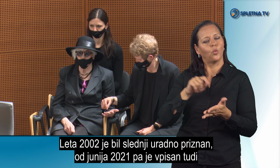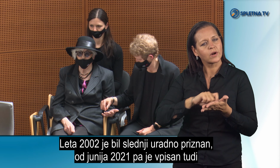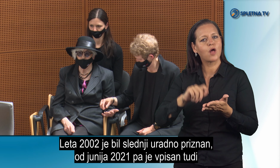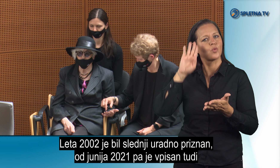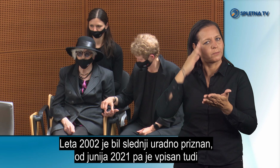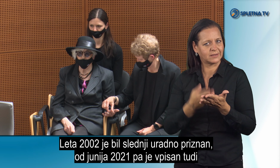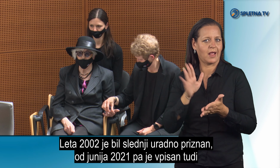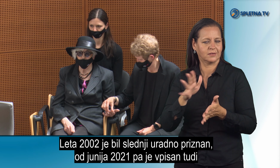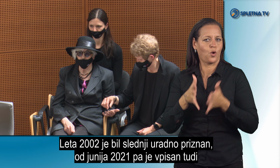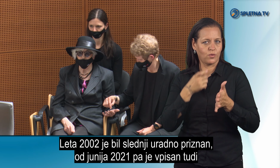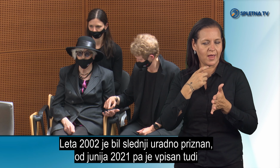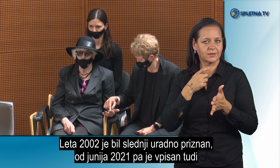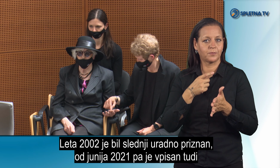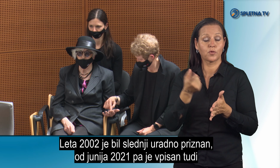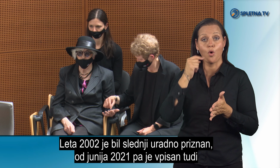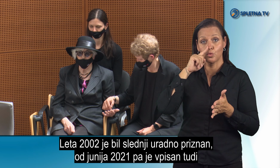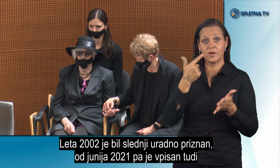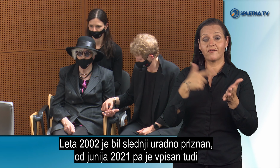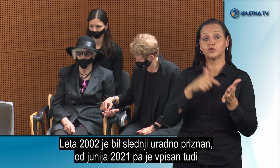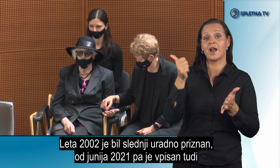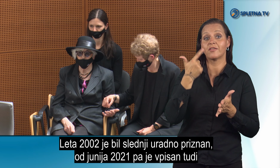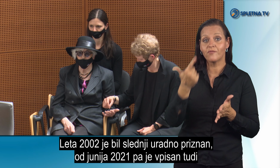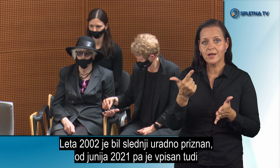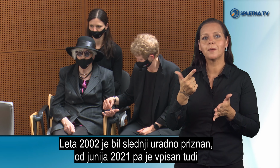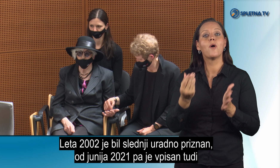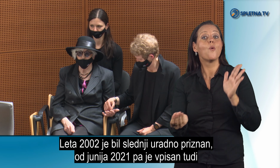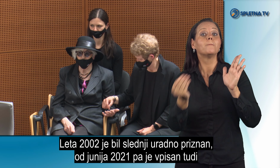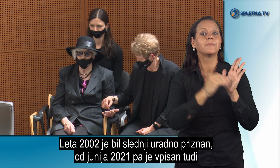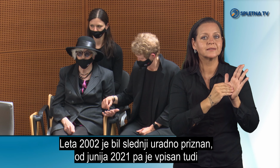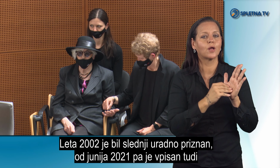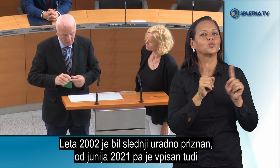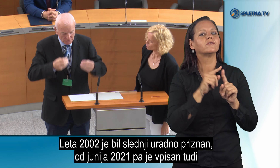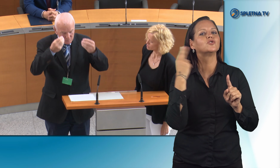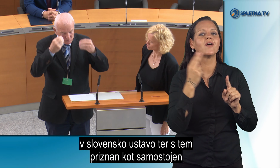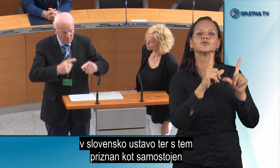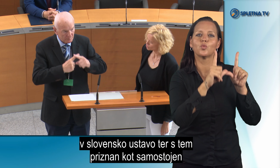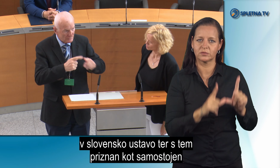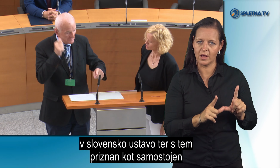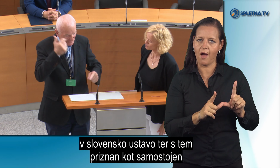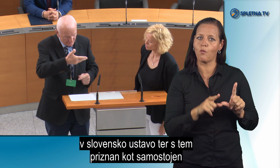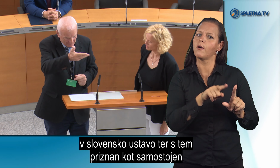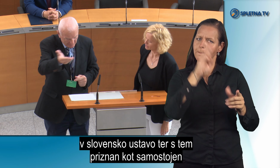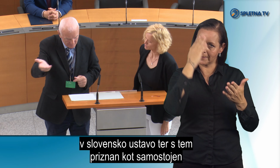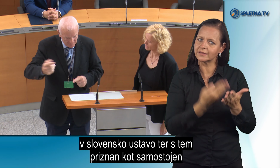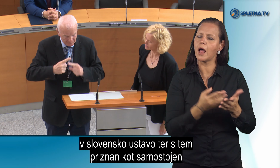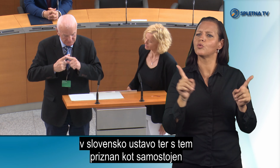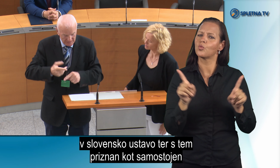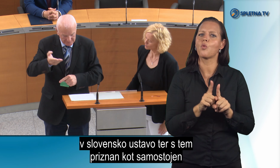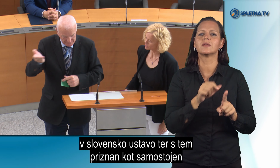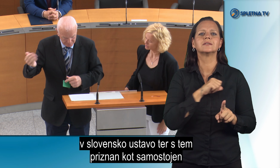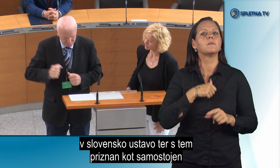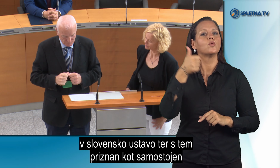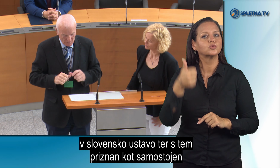bil slednji uradno priznan, od junija 2021 pa je vpisan tudi v slovensko ustavo in s